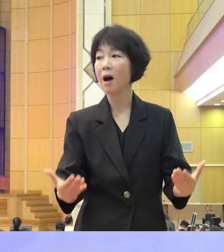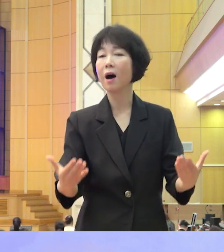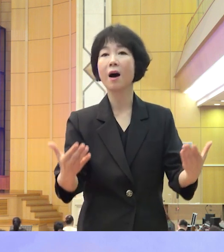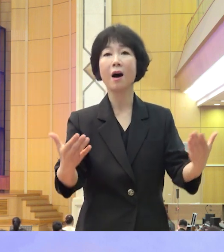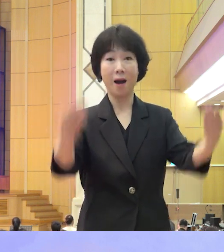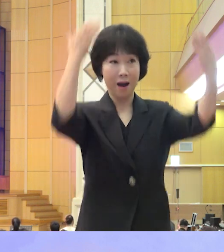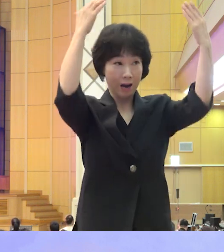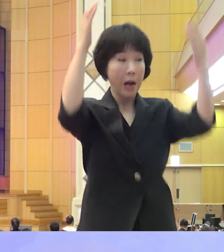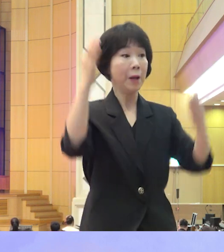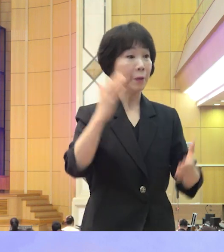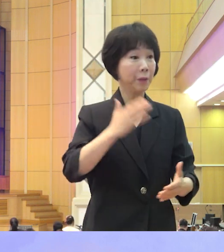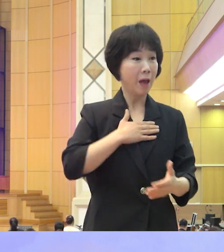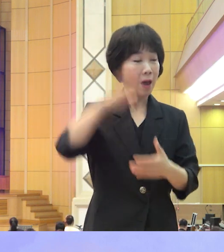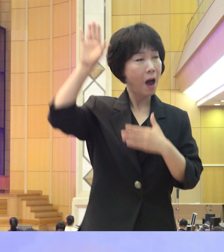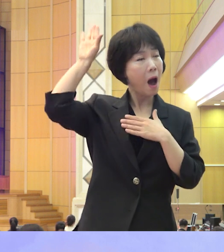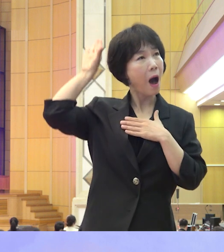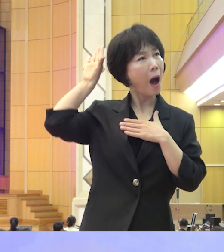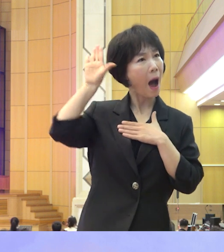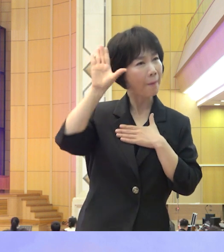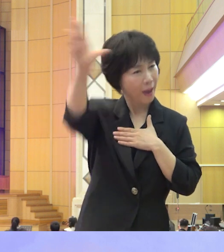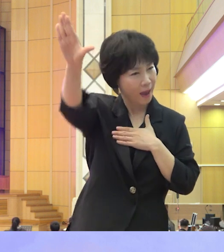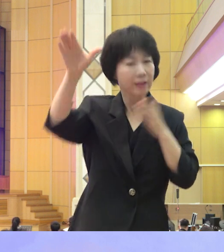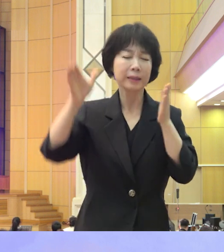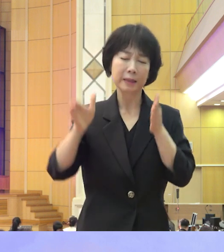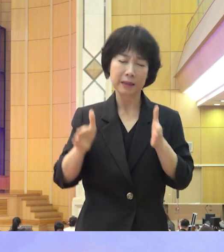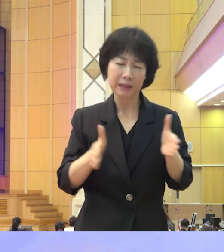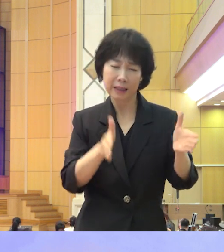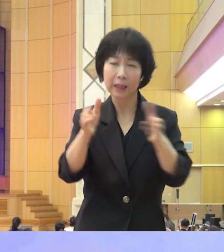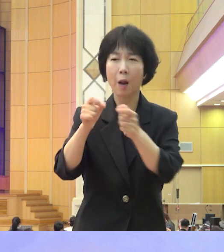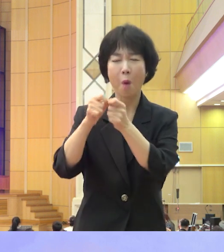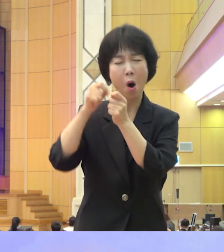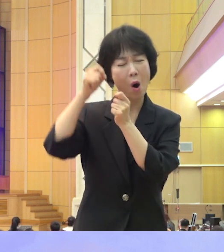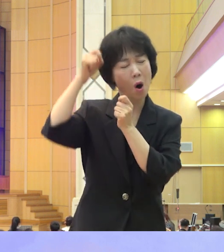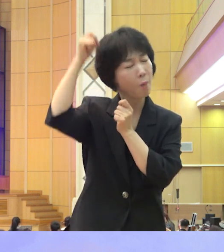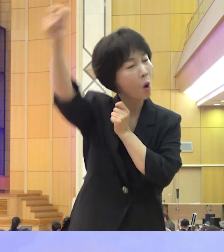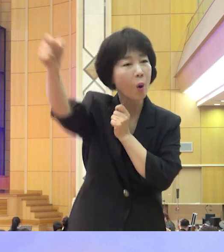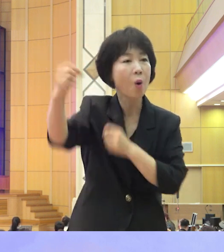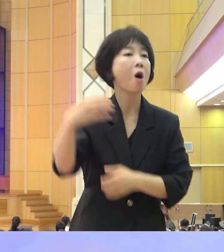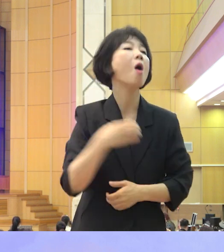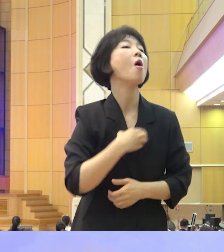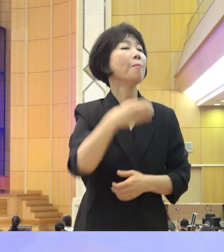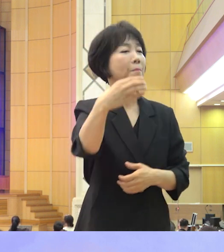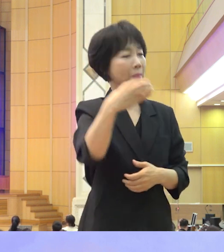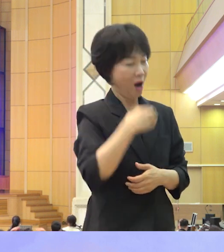할렐루야 내 앞길 멀고